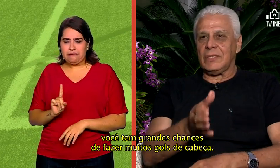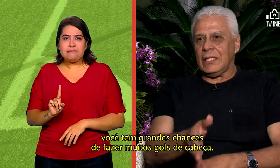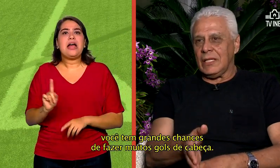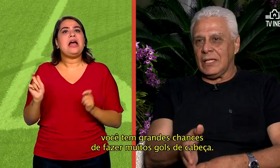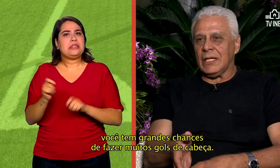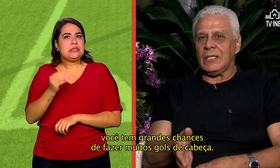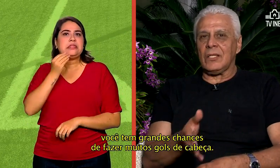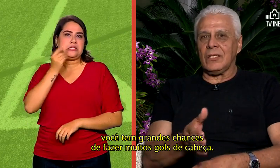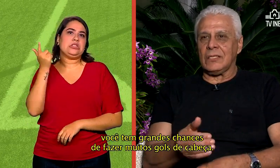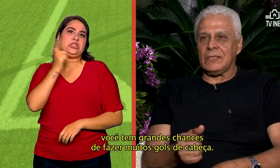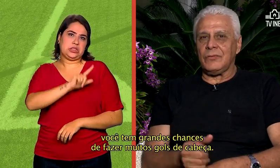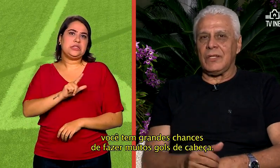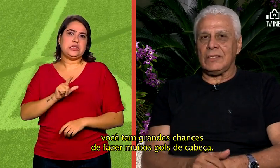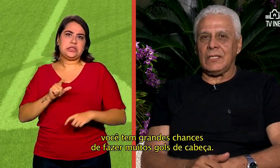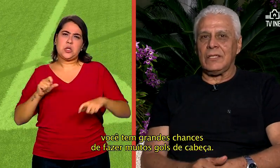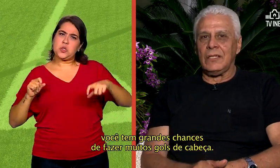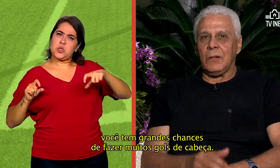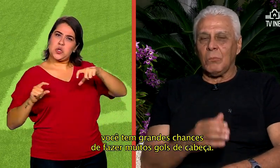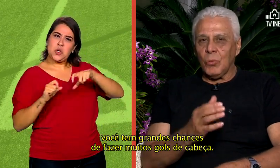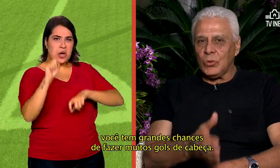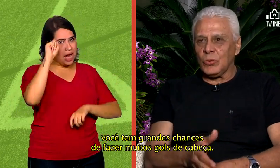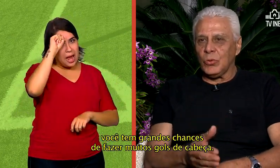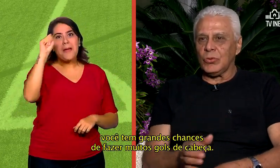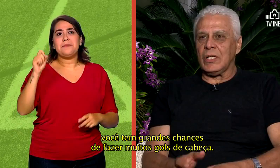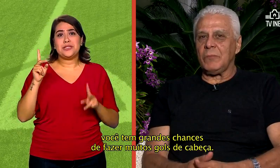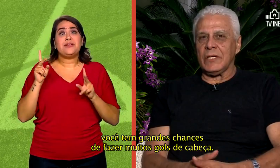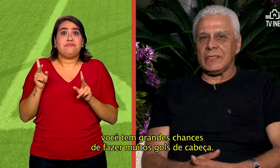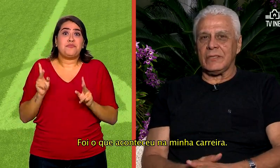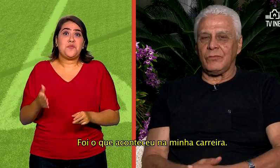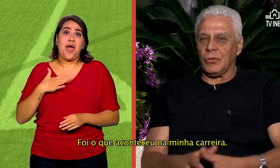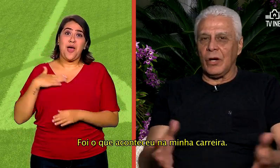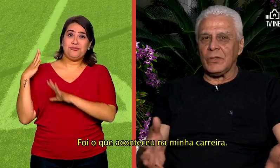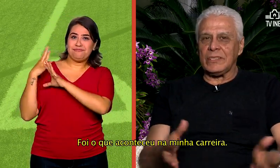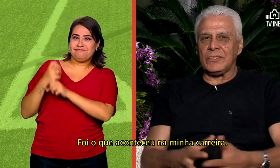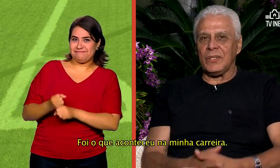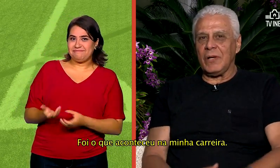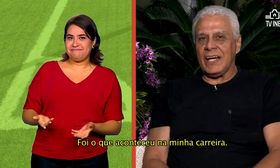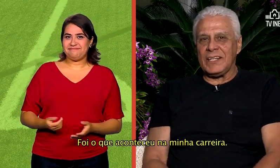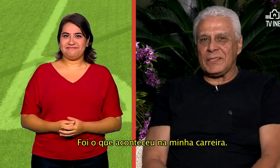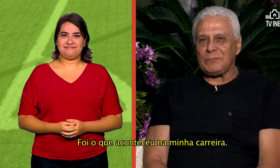tem grande chance de fazer muitos gols de cabeça. Foi o que aconteceu na minha carreira.